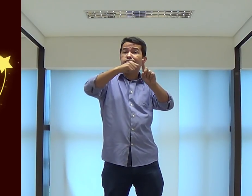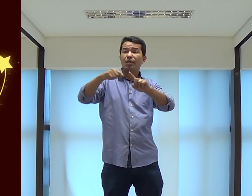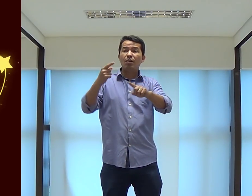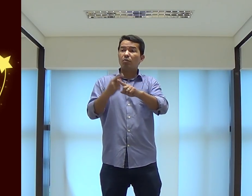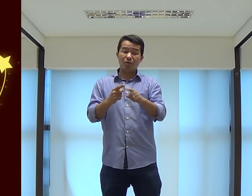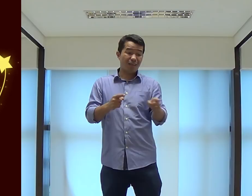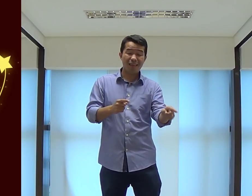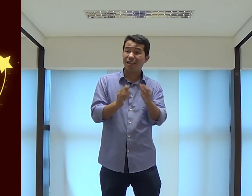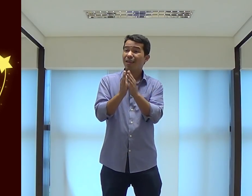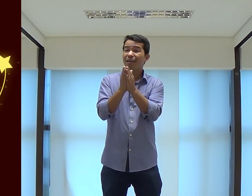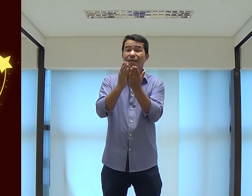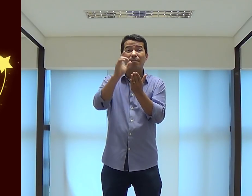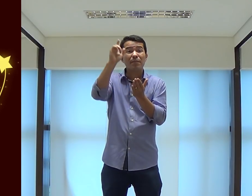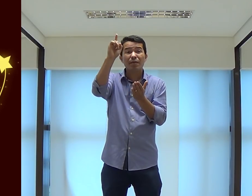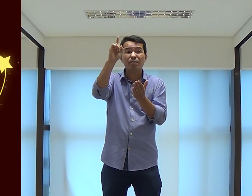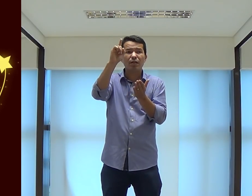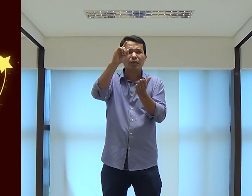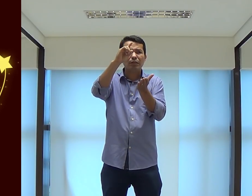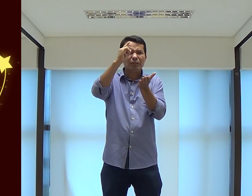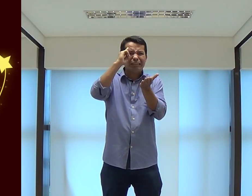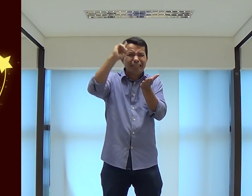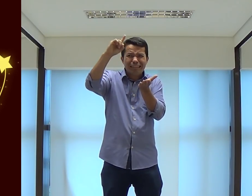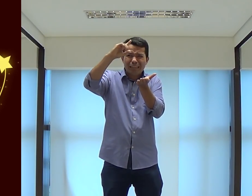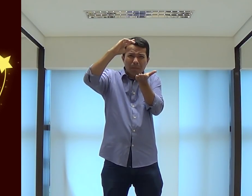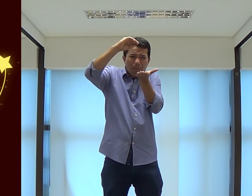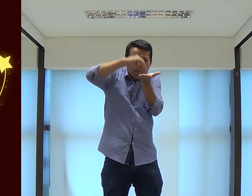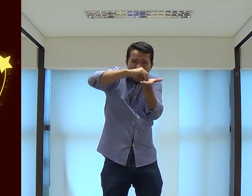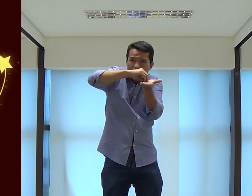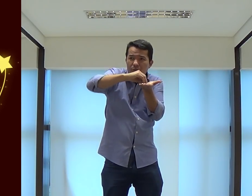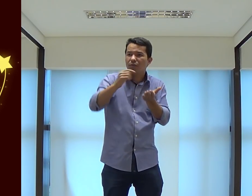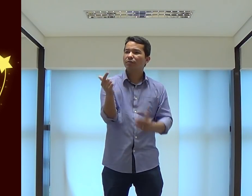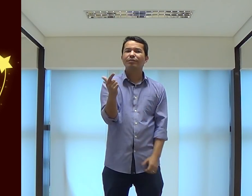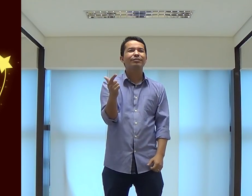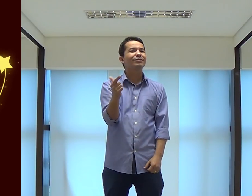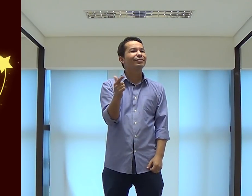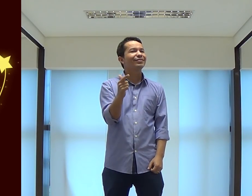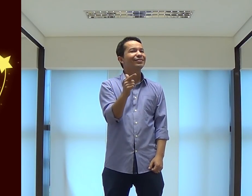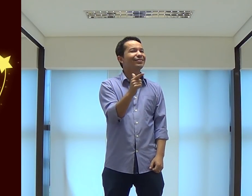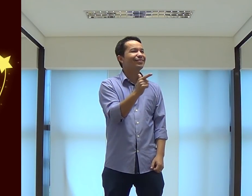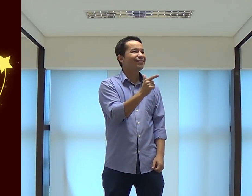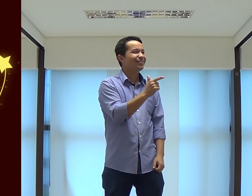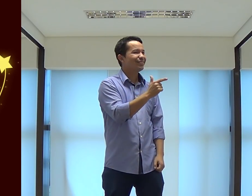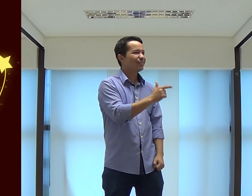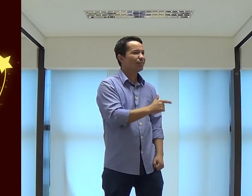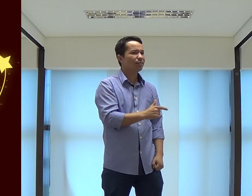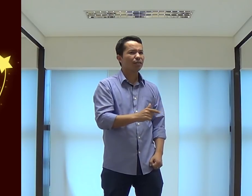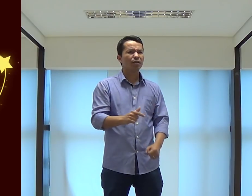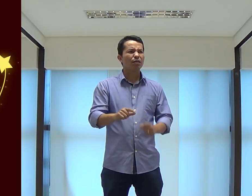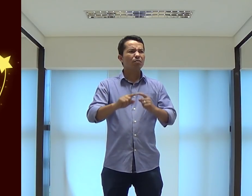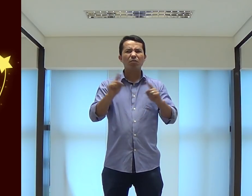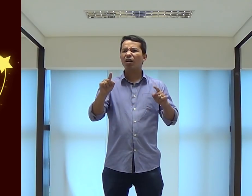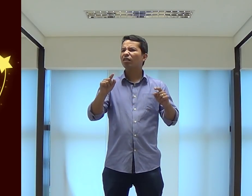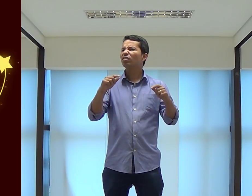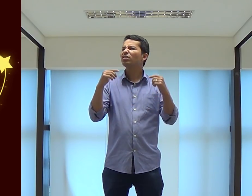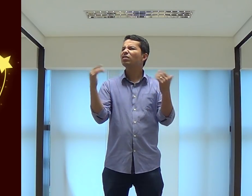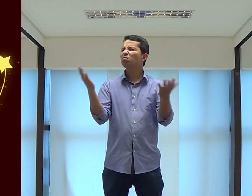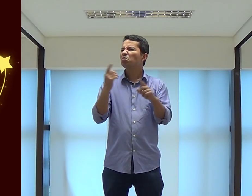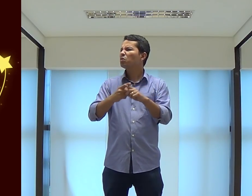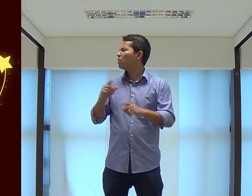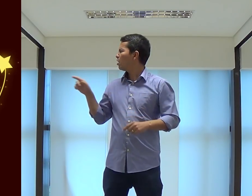né? Meses diferentes, porque na Bíblia não tem o dia exato que Jesus nasceu, né?